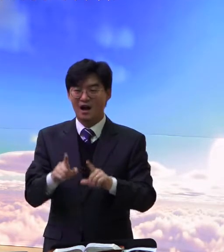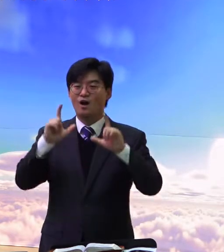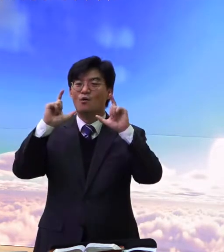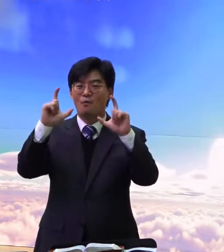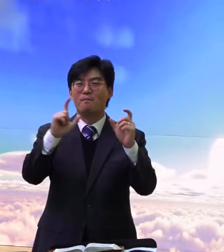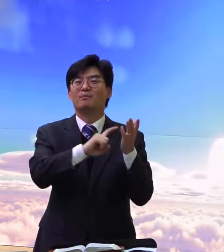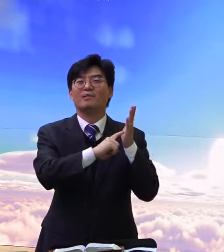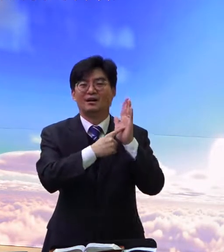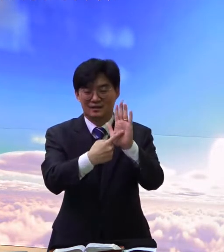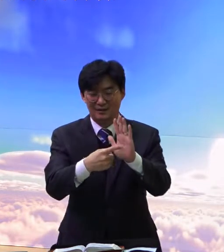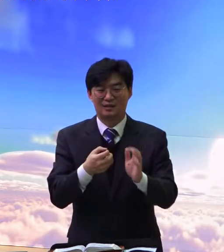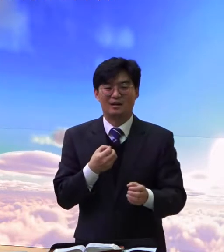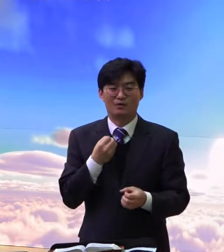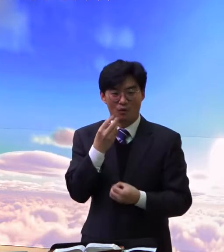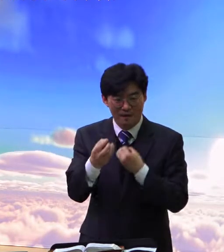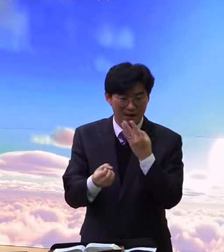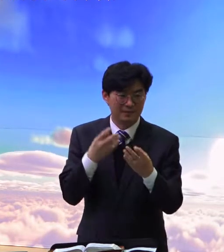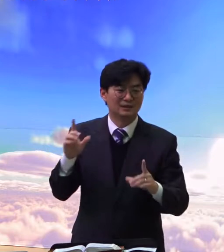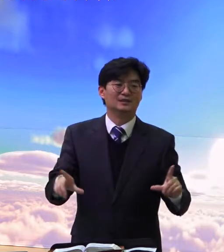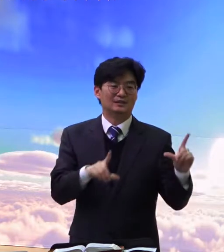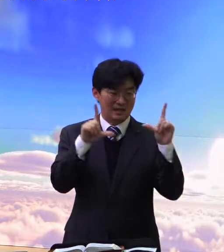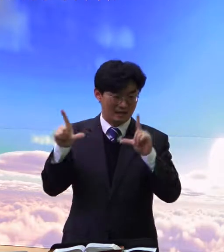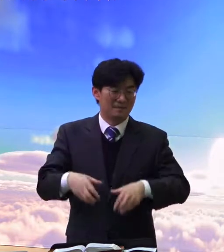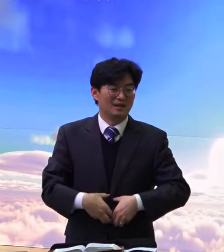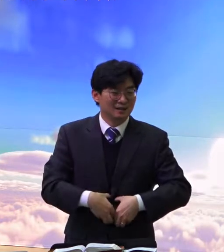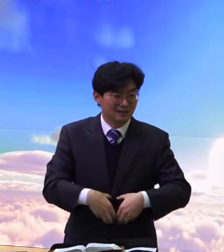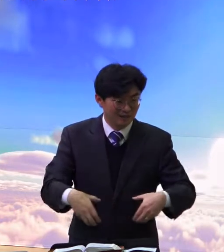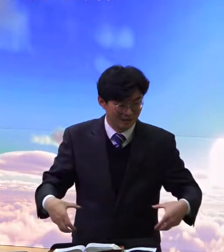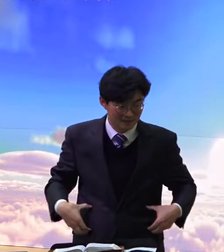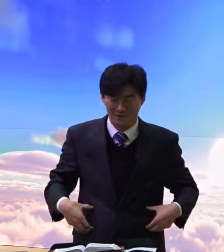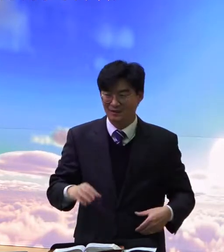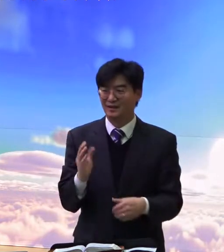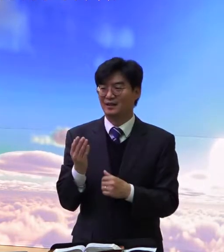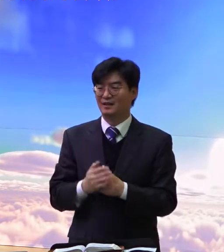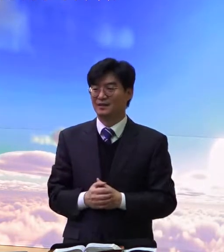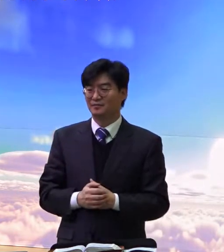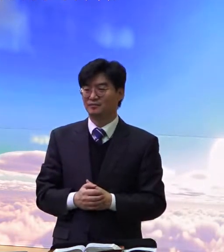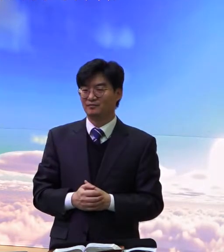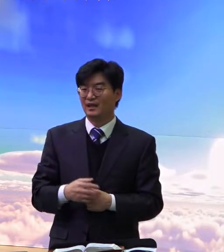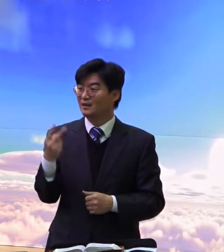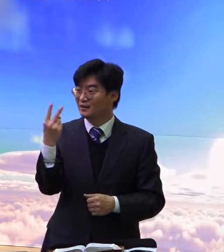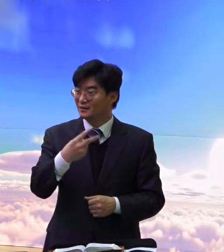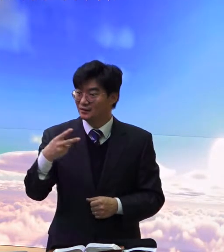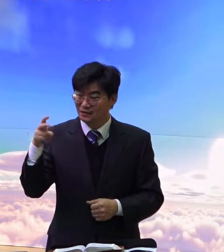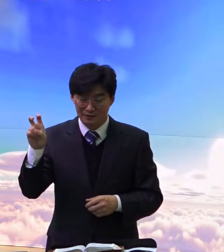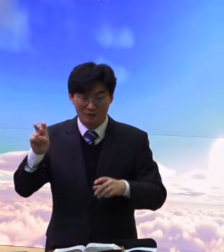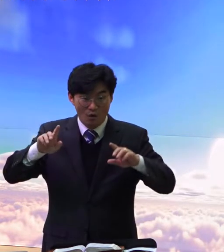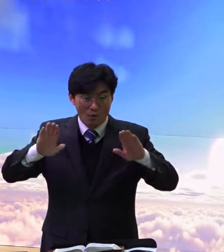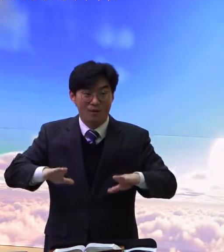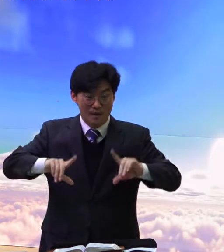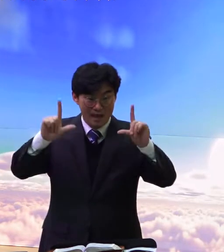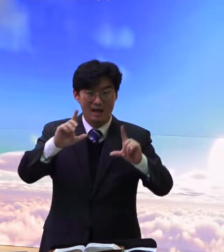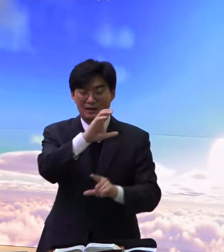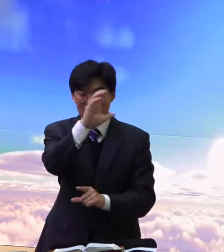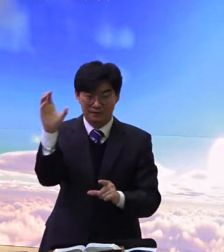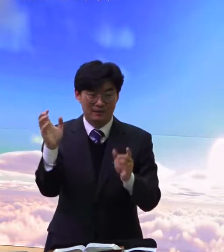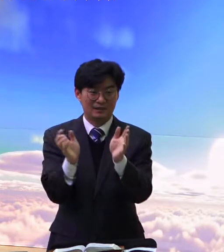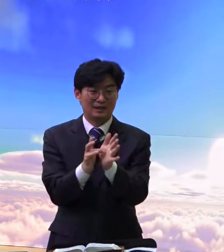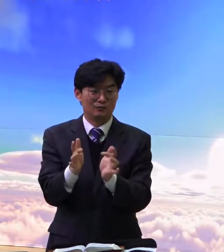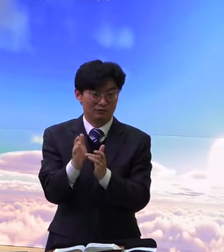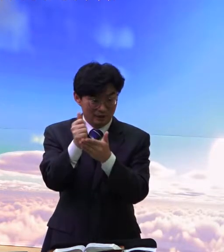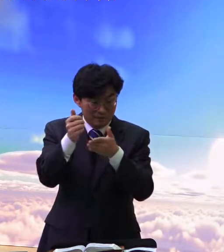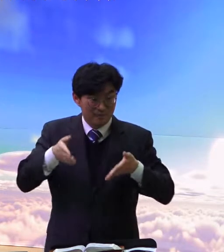바랍니다. 사랑하는 여러분, 올해 2020년 성탄절은 다른 때와 달랐으면 좋겠습니다. 2020년